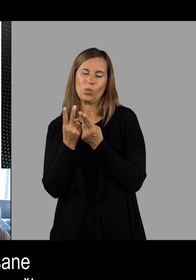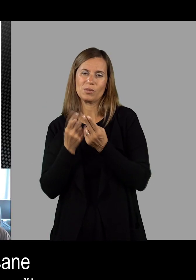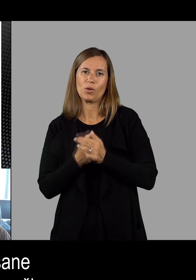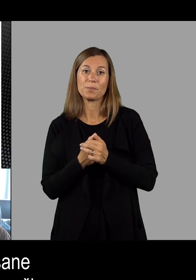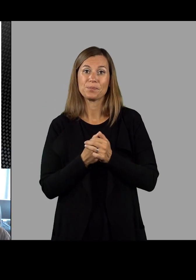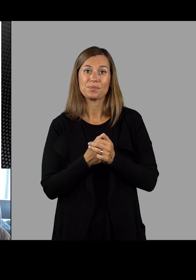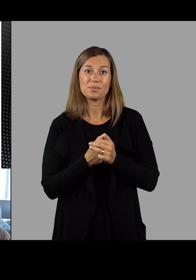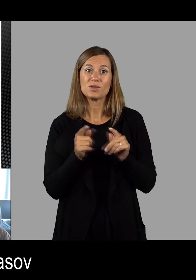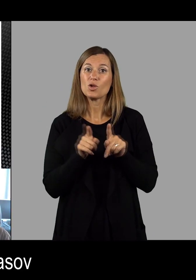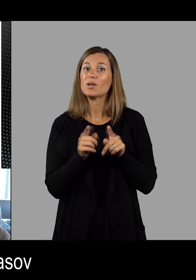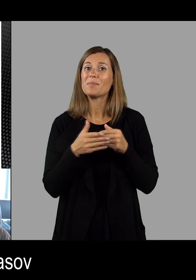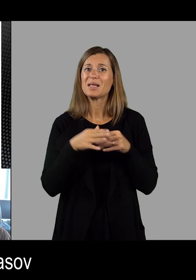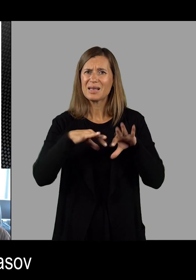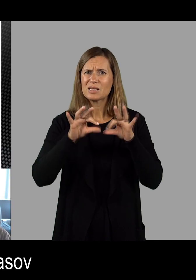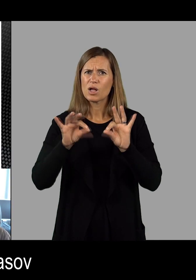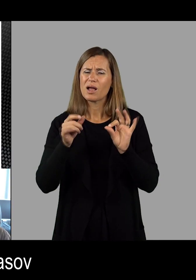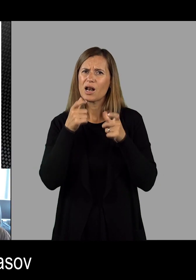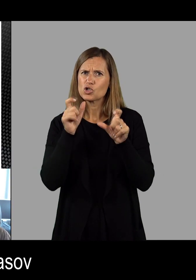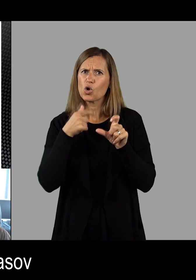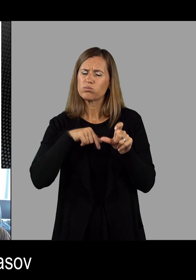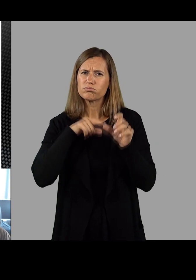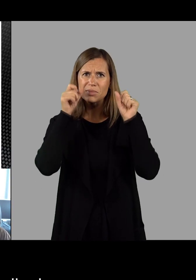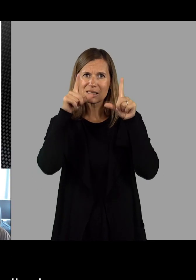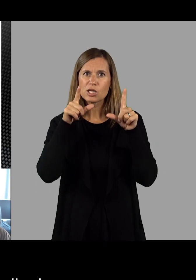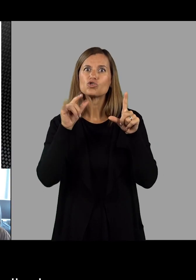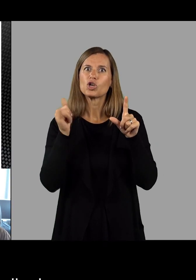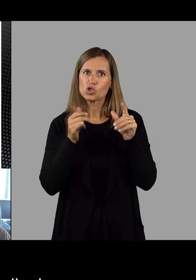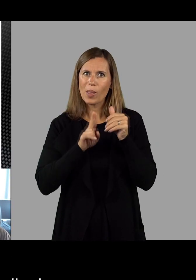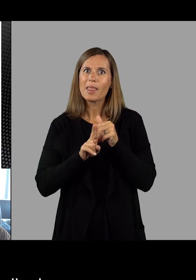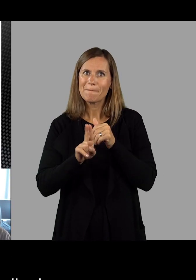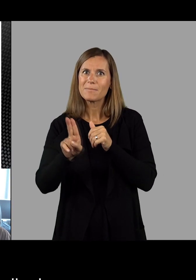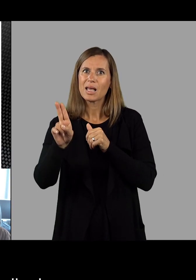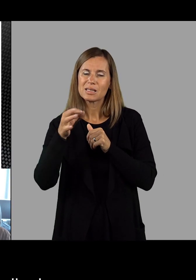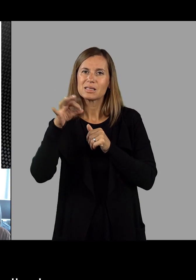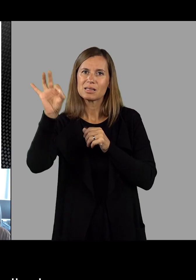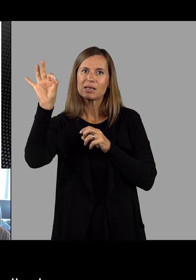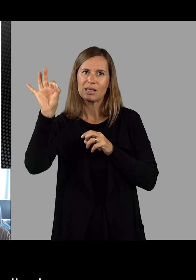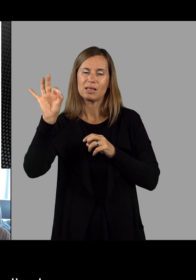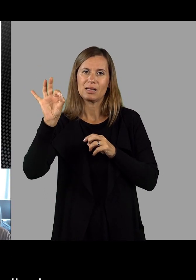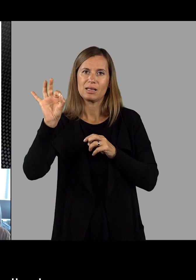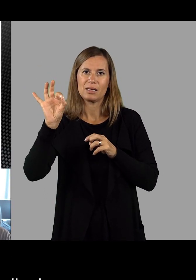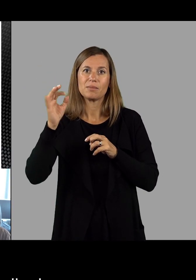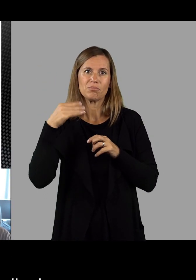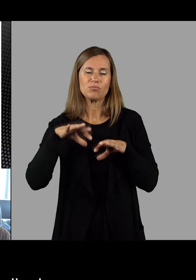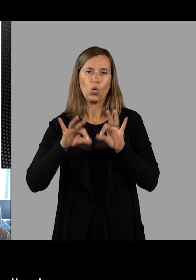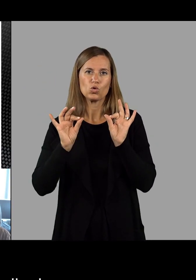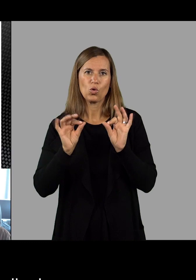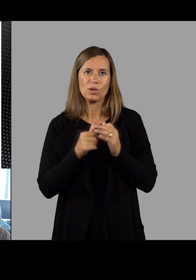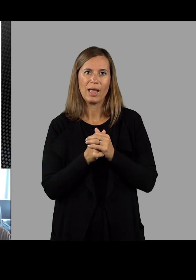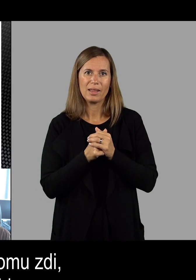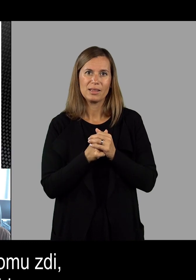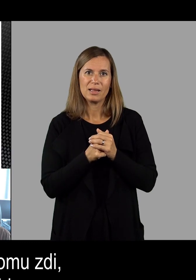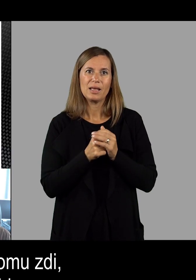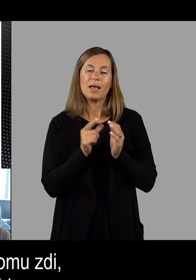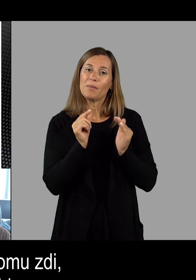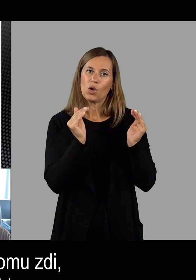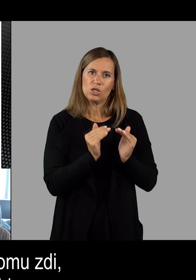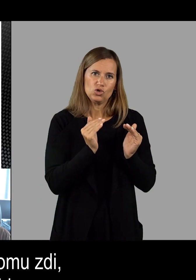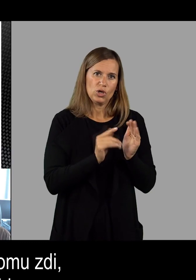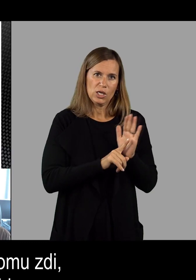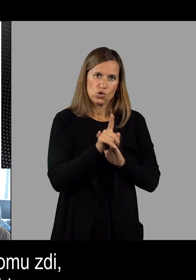podobne reči. Tudi pri razpoznavanju glasov smo bili presenečeni, so precej napredki bili ugotovljeni. Malo